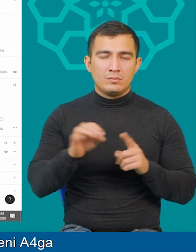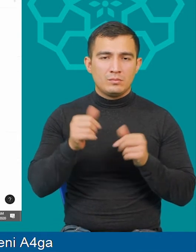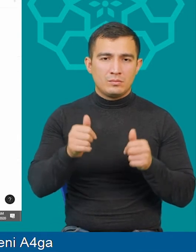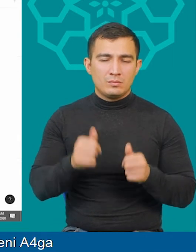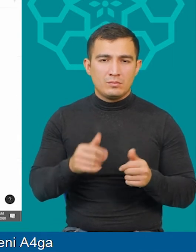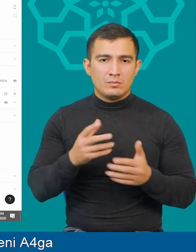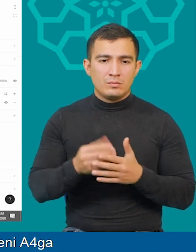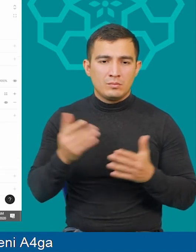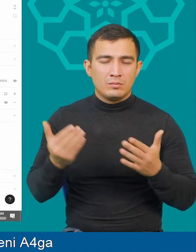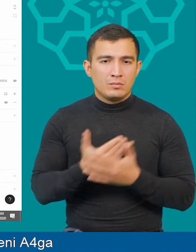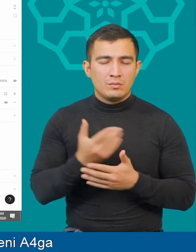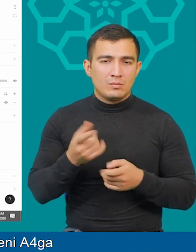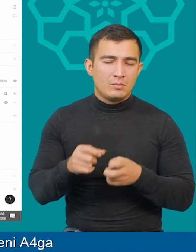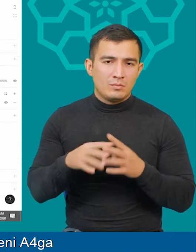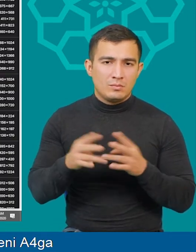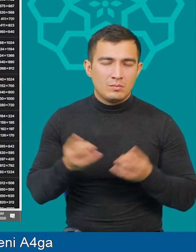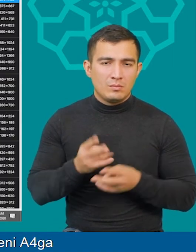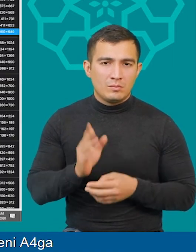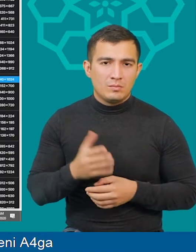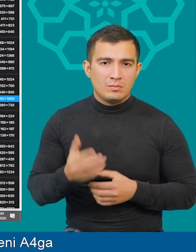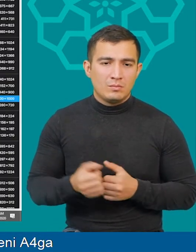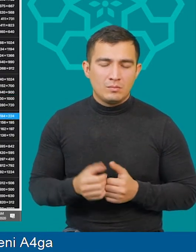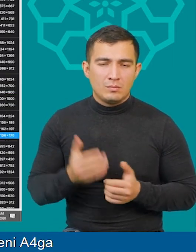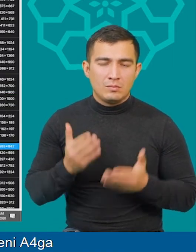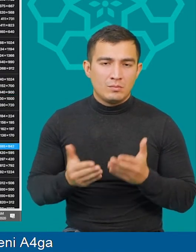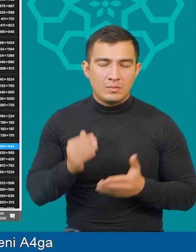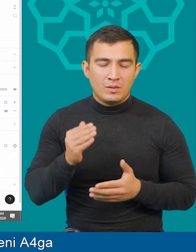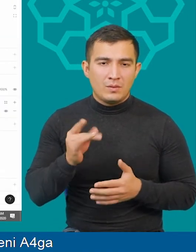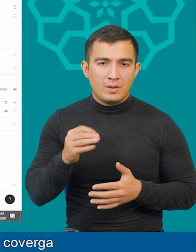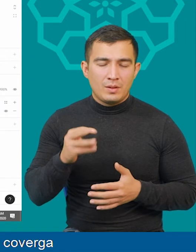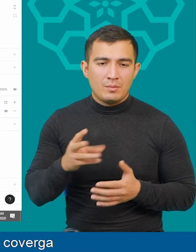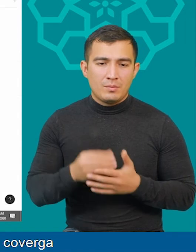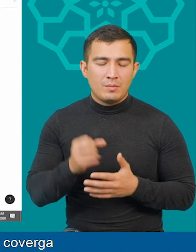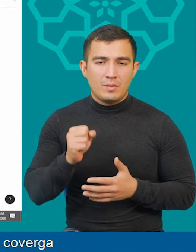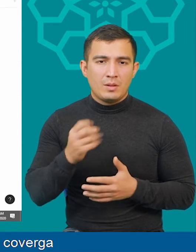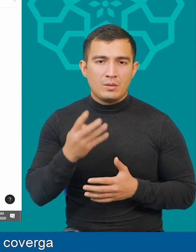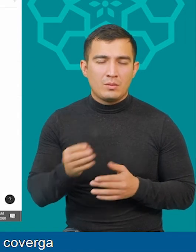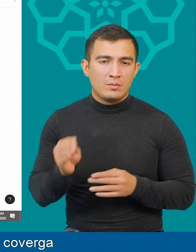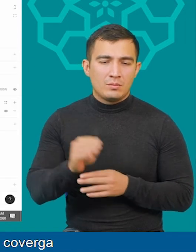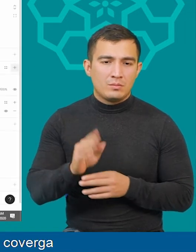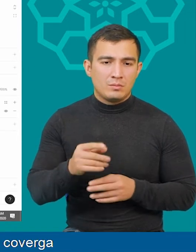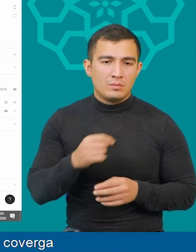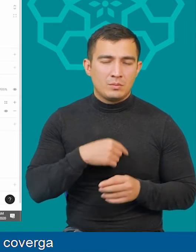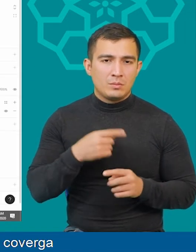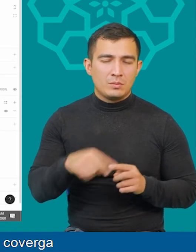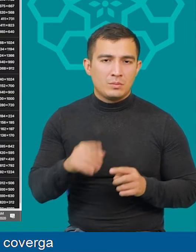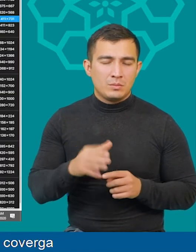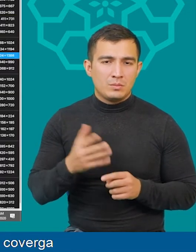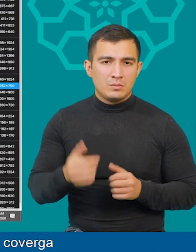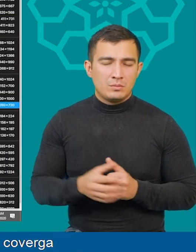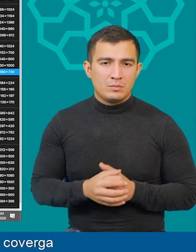rasmni boshqatdan to'g'irlab chiqishimga to'g'ri keladi. Yoki frame yana A4ga o'tkizsam boshqacha. Yana misol